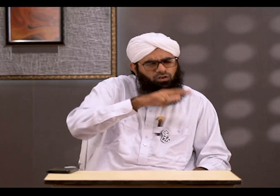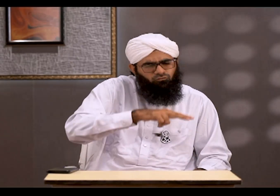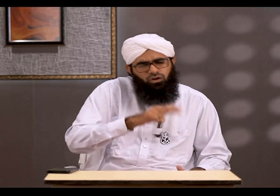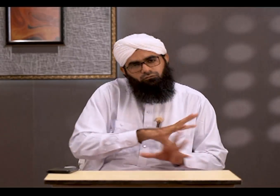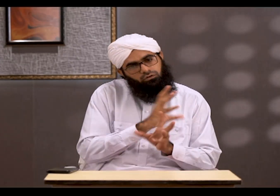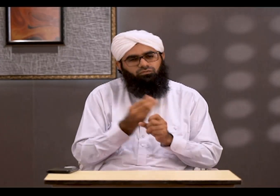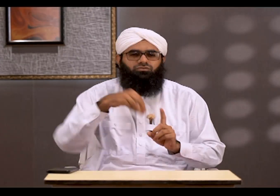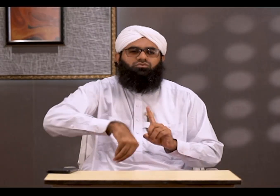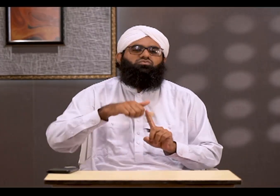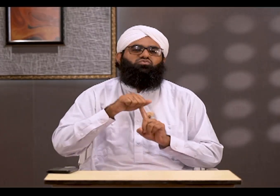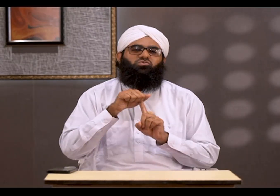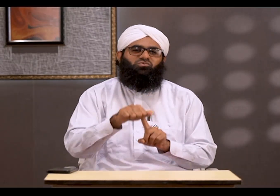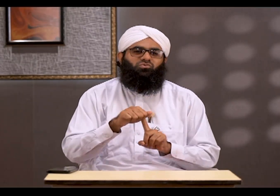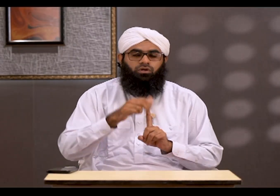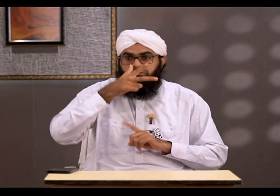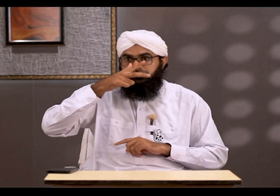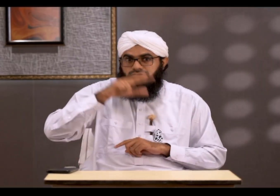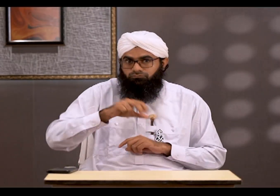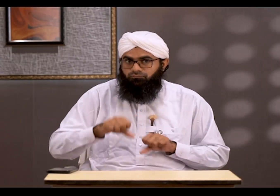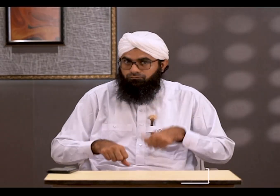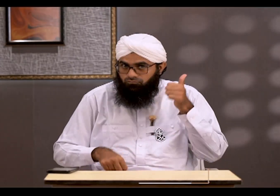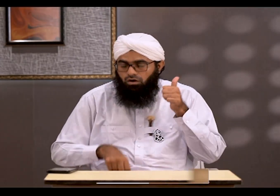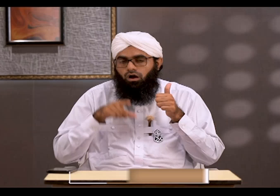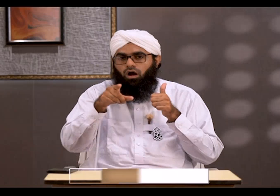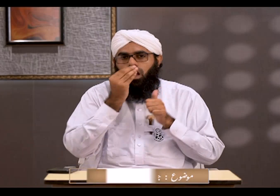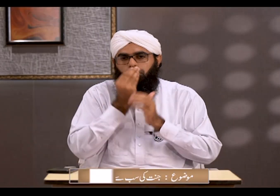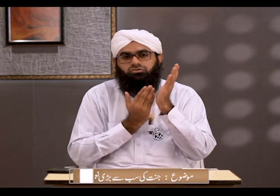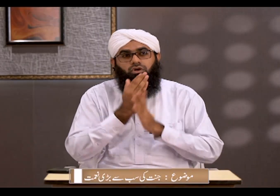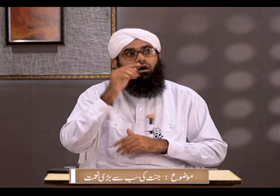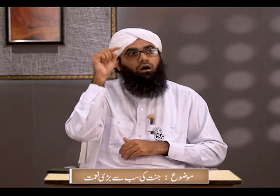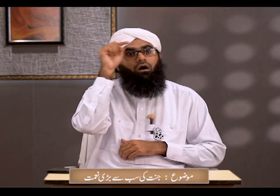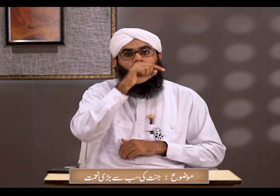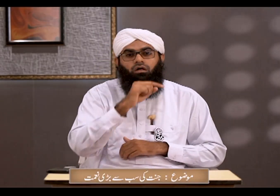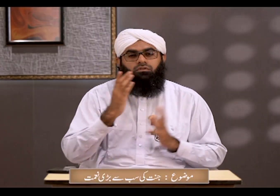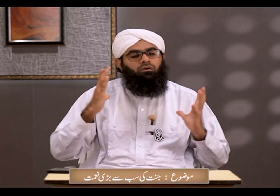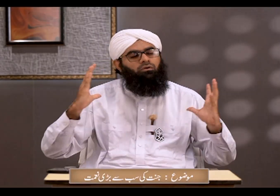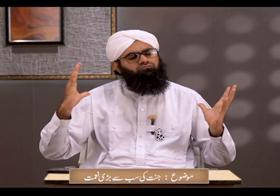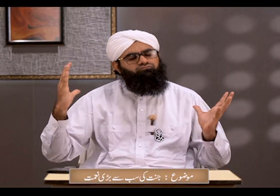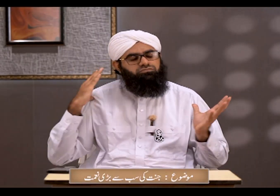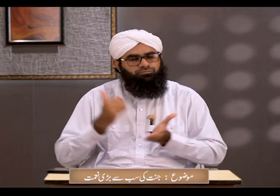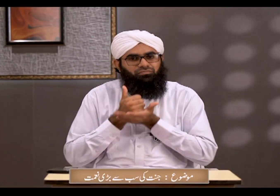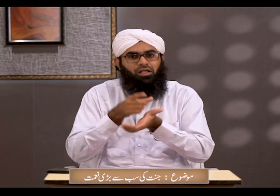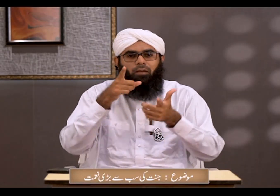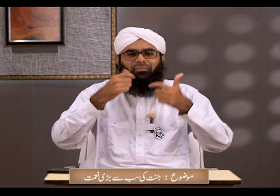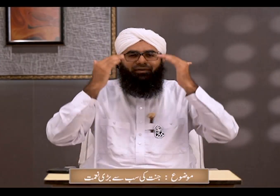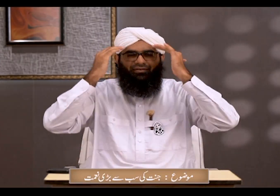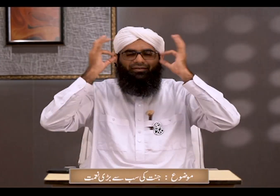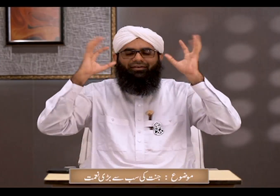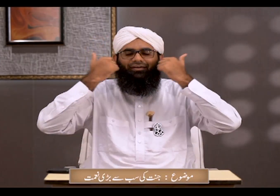الحمدللہ ان نوافل کی ادائیگی سے آخرت میں ملنے والے اجر و ثواب کے ساتھ ساتھ ذہنی و قلبی سکون بھی میسر آتا ہے۔